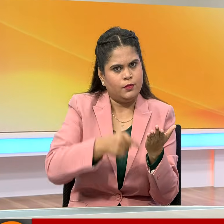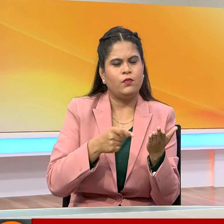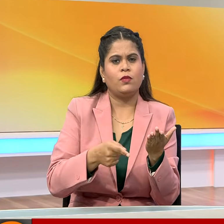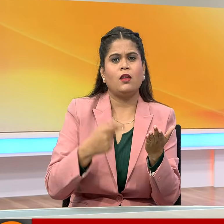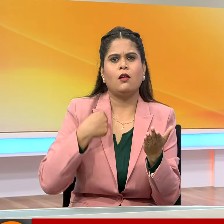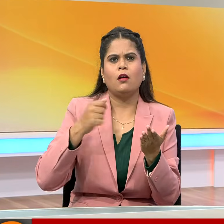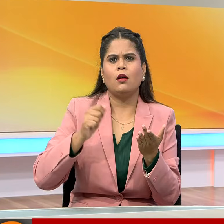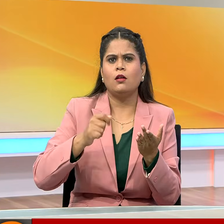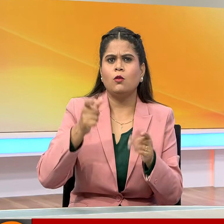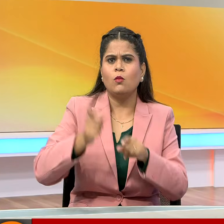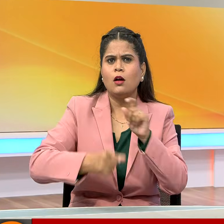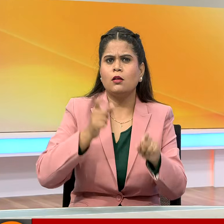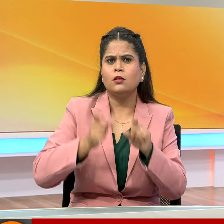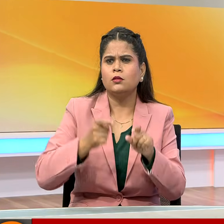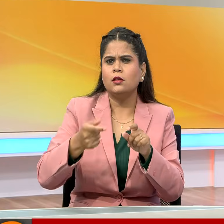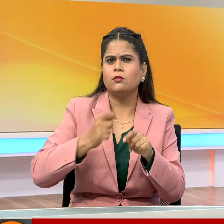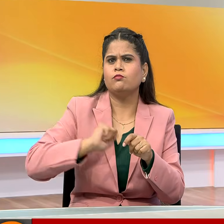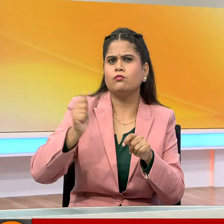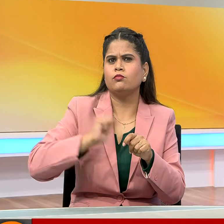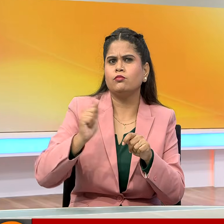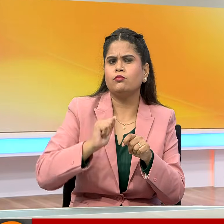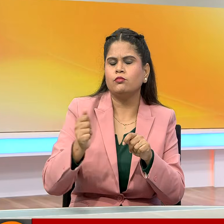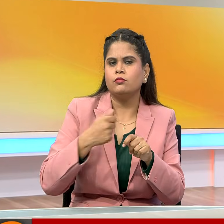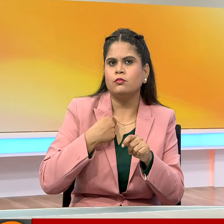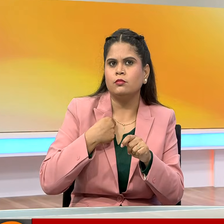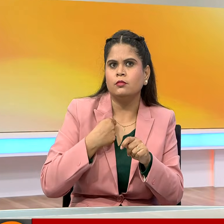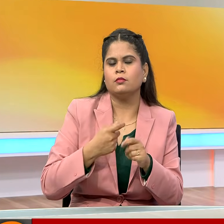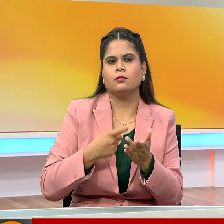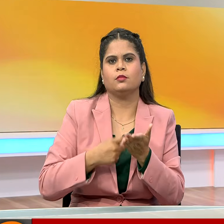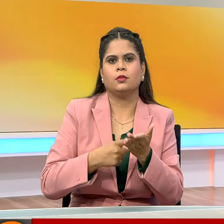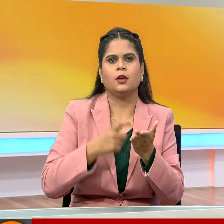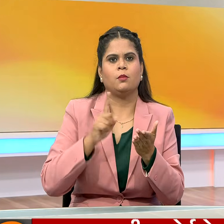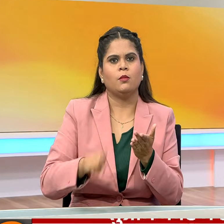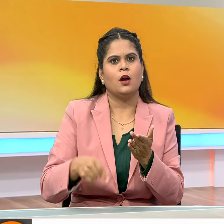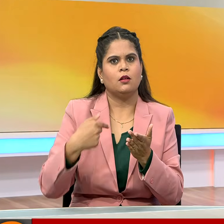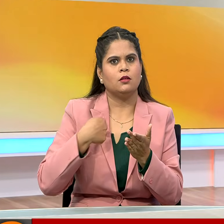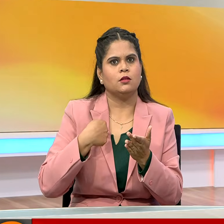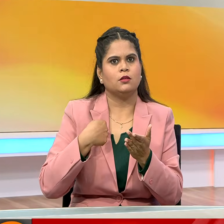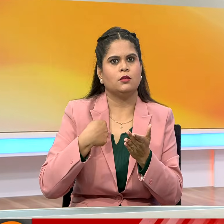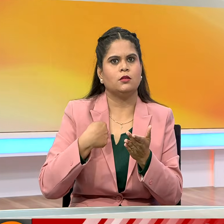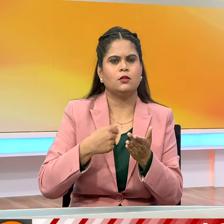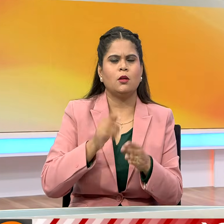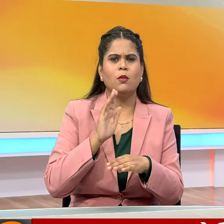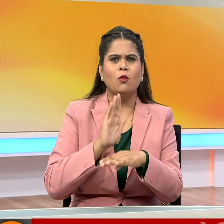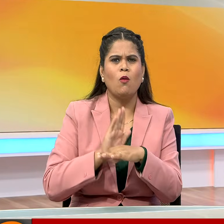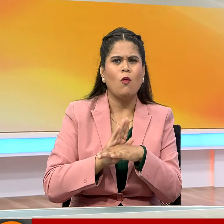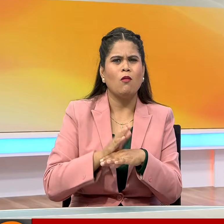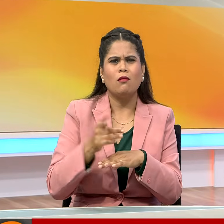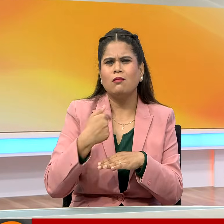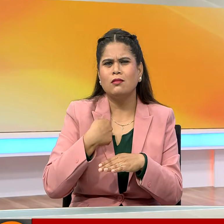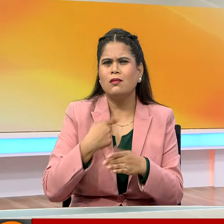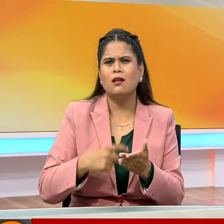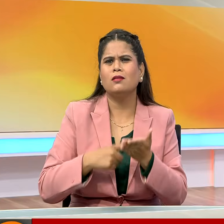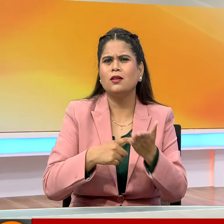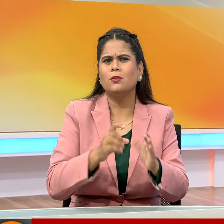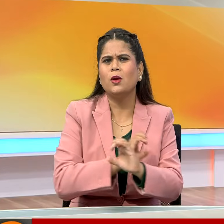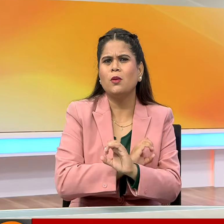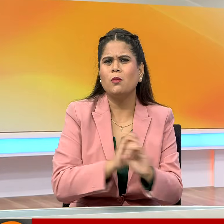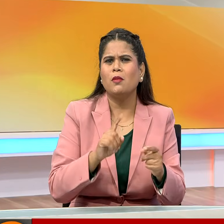निभाई। उन्होंने आरोप लगाया कि कांग्रेस इस ऐतिहासिक महत्व को समझना नहीं चाहती और केवल राजनीतिक समीकरणों को